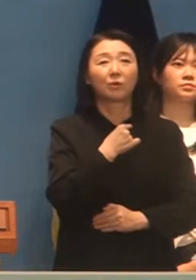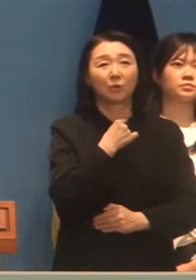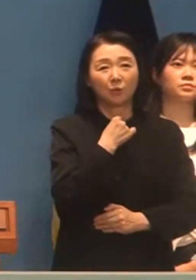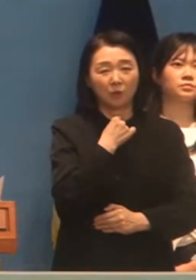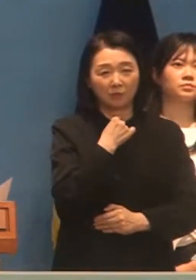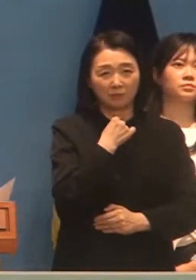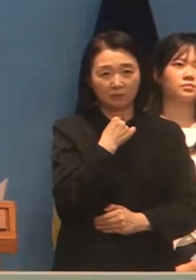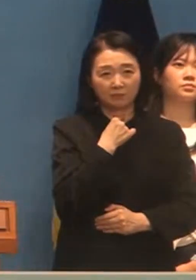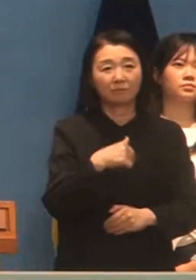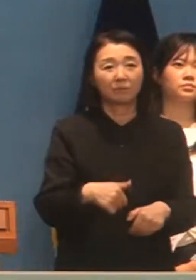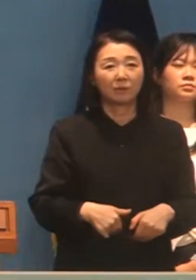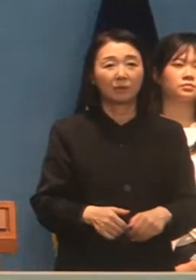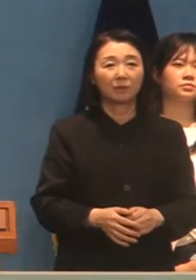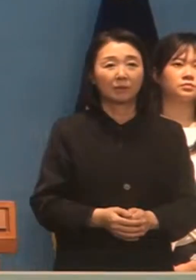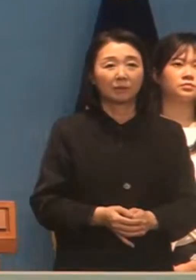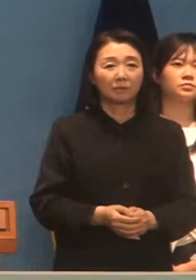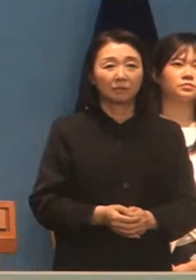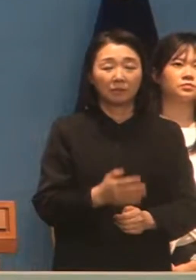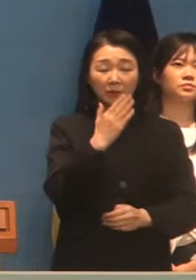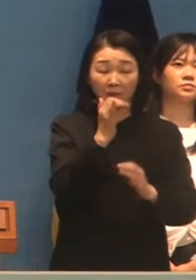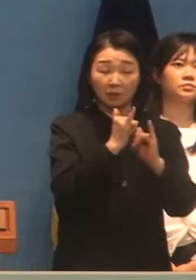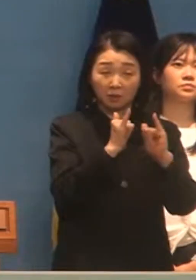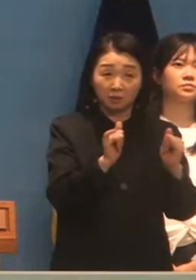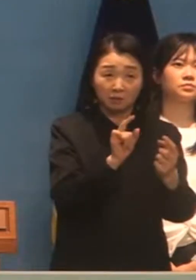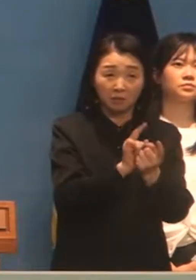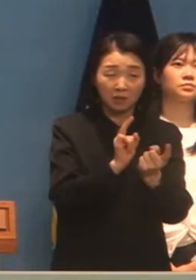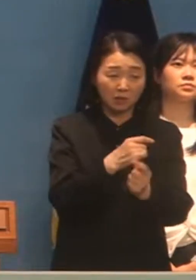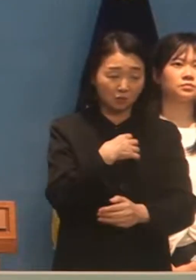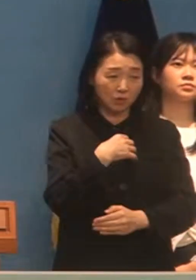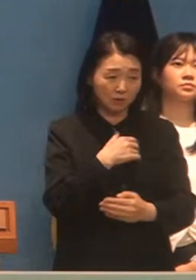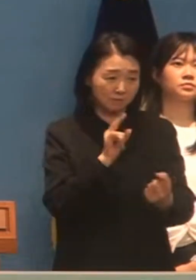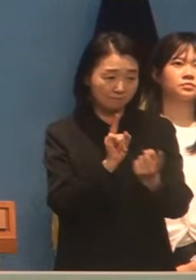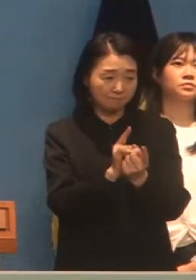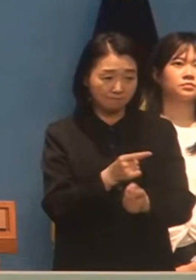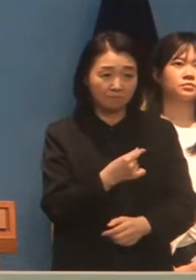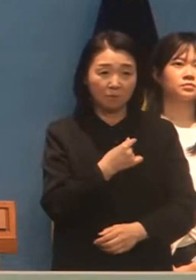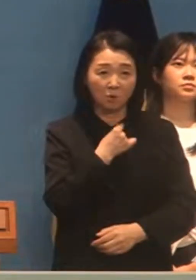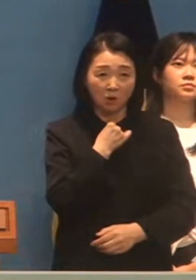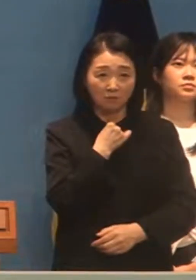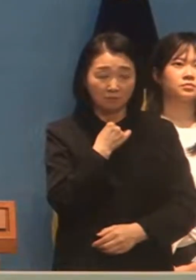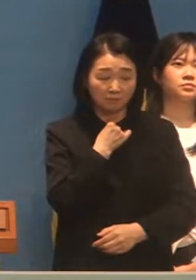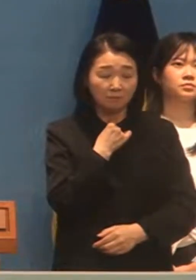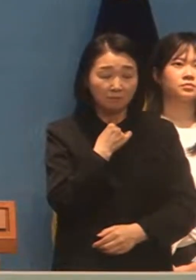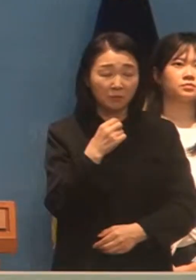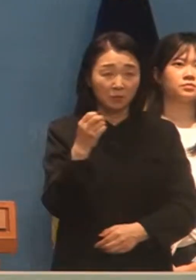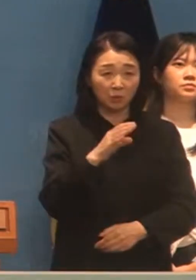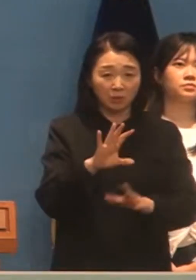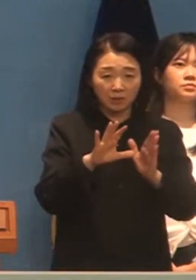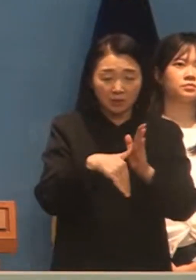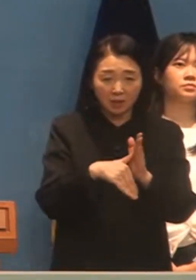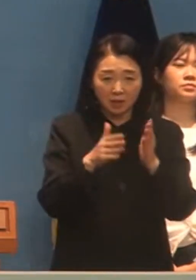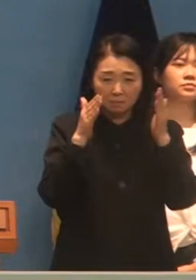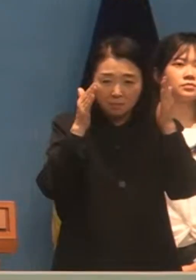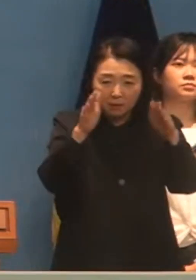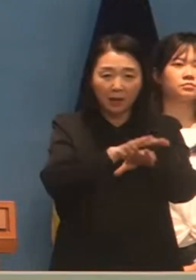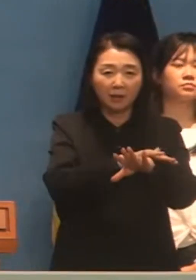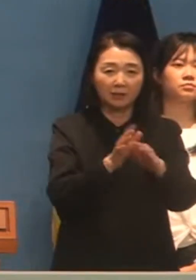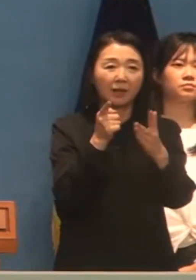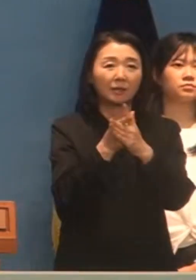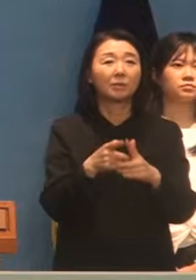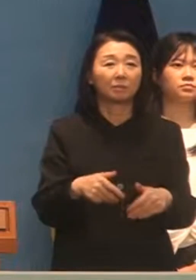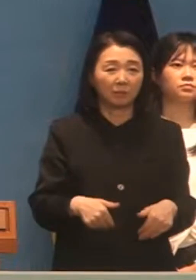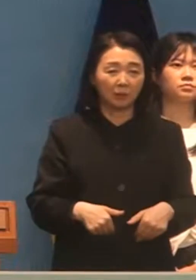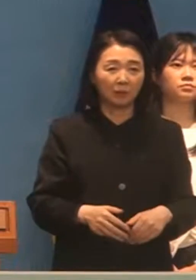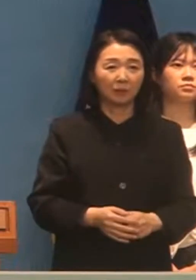시작점이어야 합니다. 청년이 겪고 있는 위기를 직시하고 그 안에서 이 시대의 방향을 읽어내는 정치가